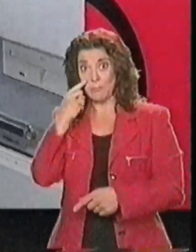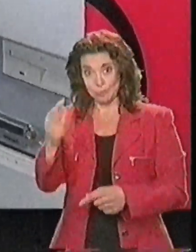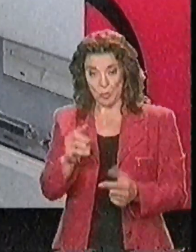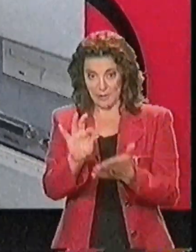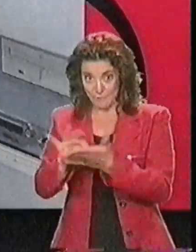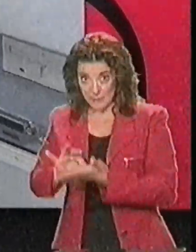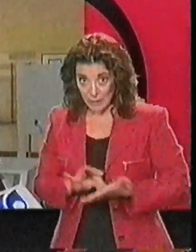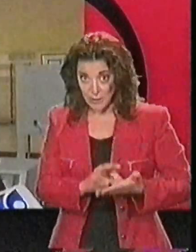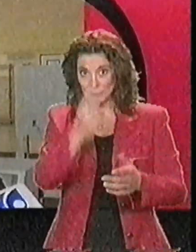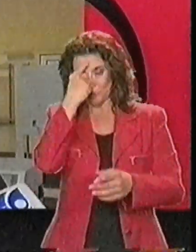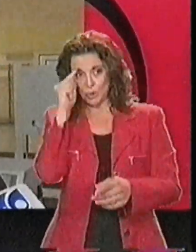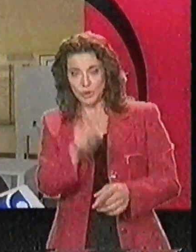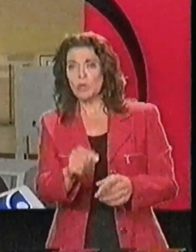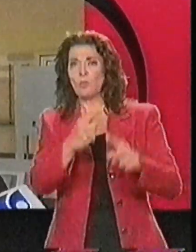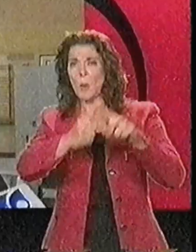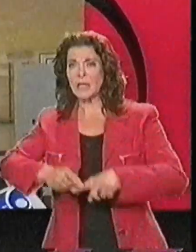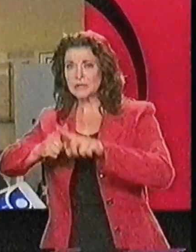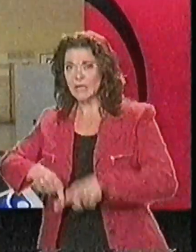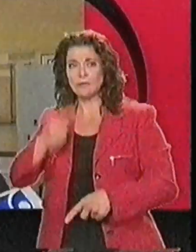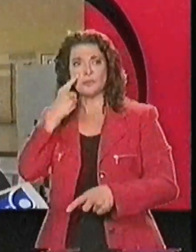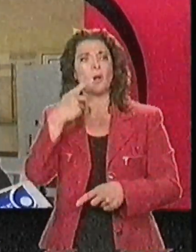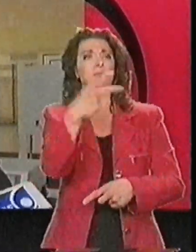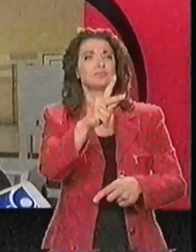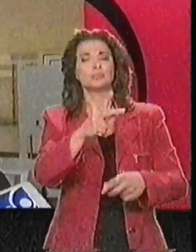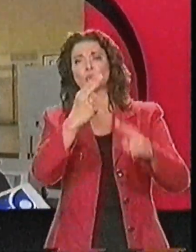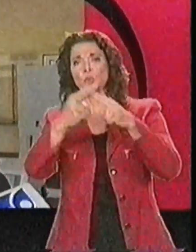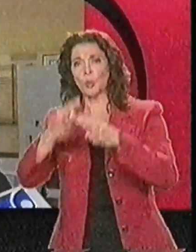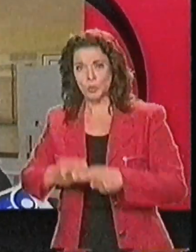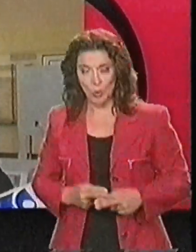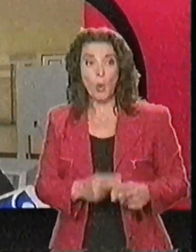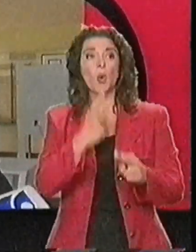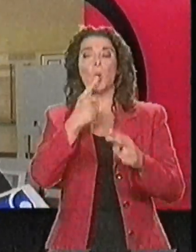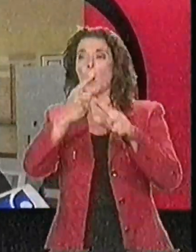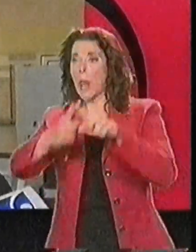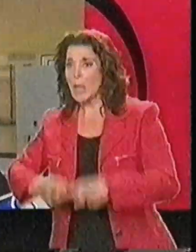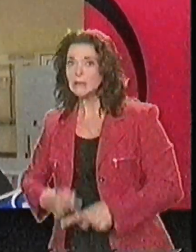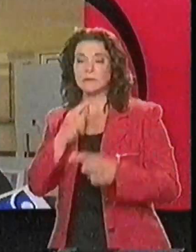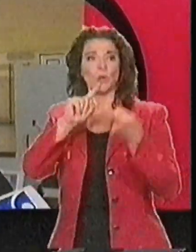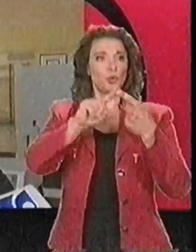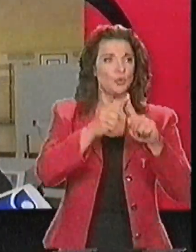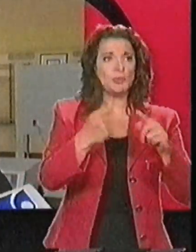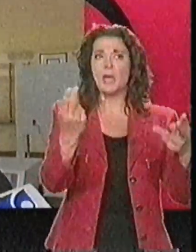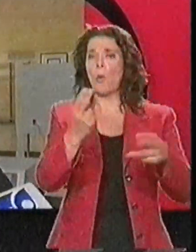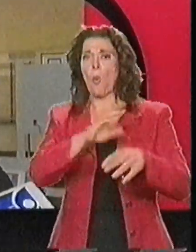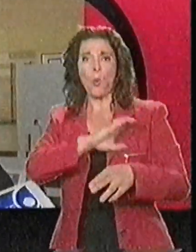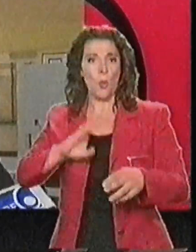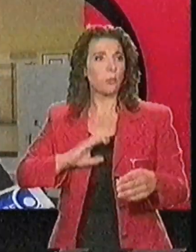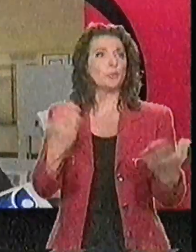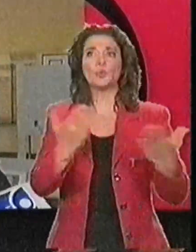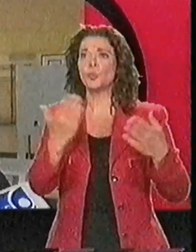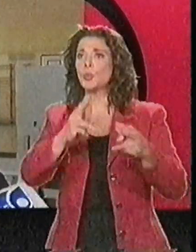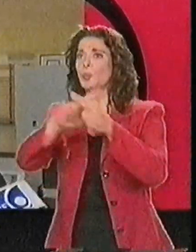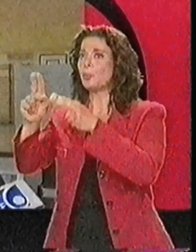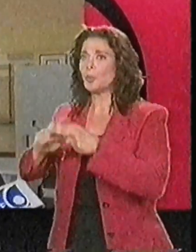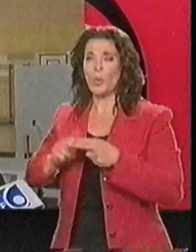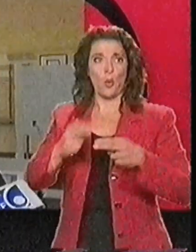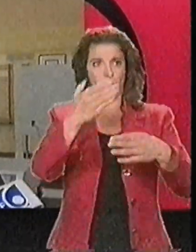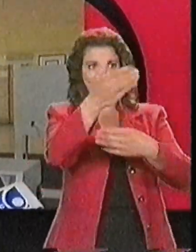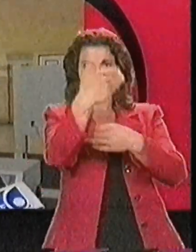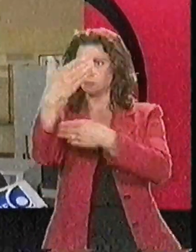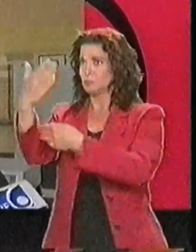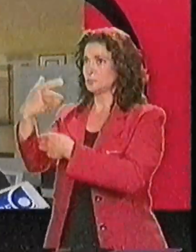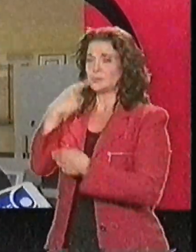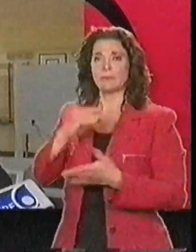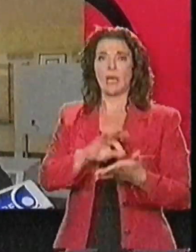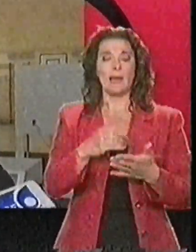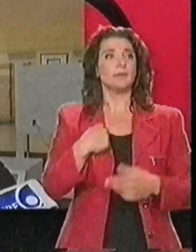affichage législatif concernant l'analyse des candidats, l'analyse des électeurs, les numéros de bureaux respectifs, de manière à ce que les électeurs se retrouvent